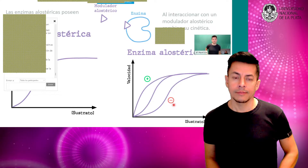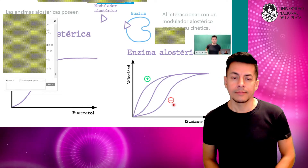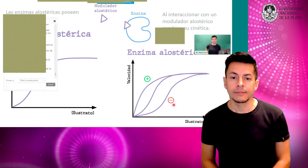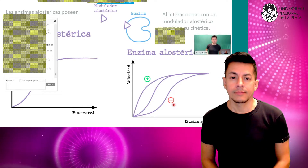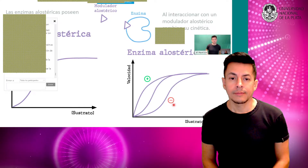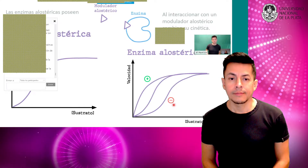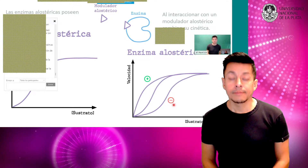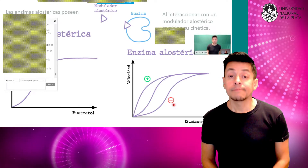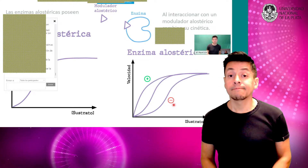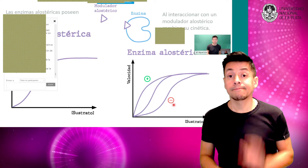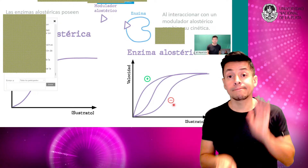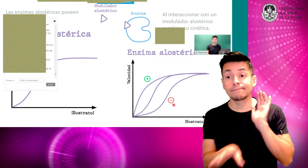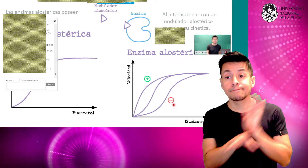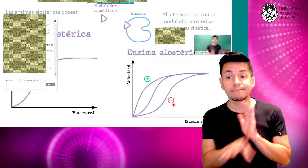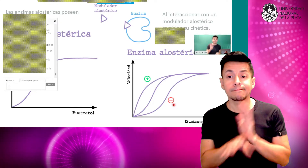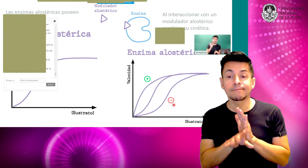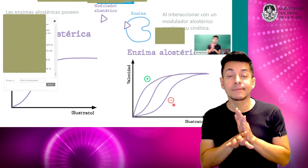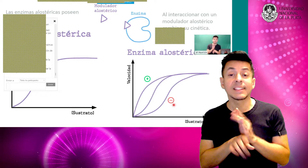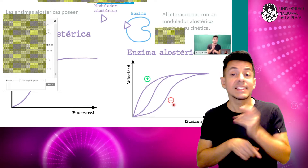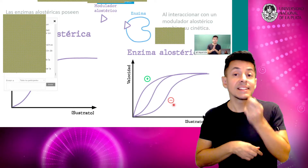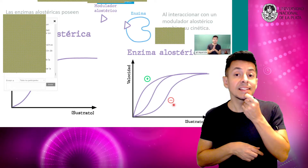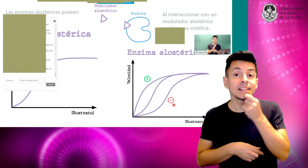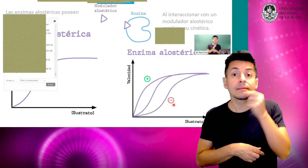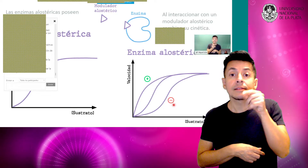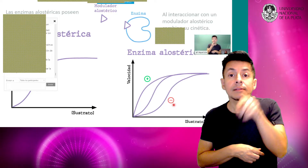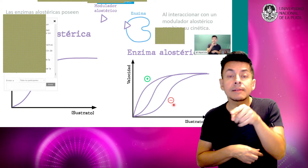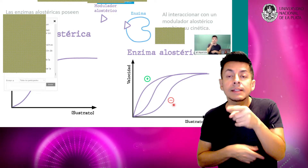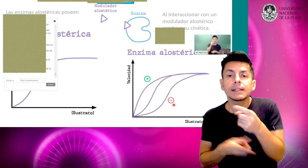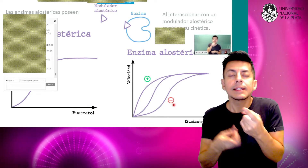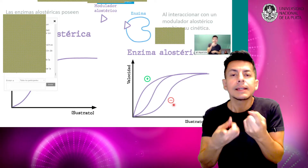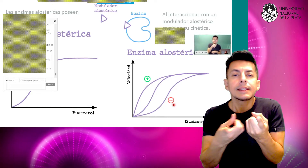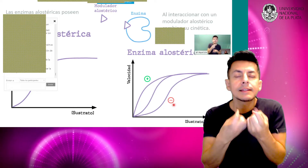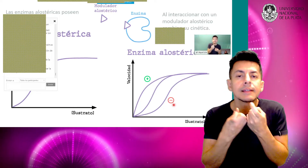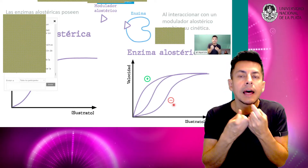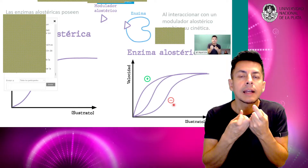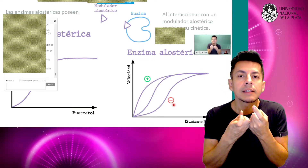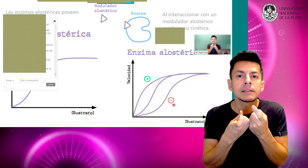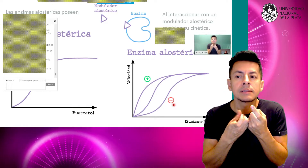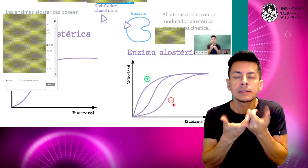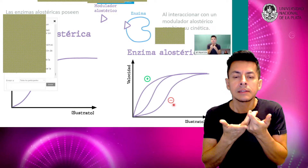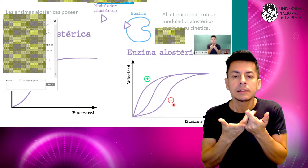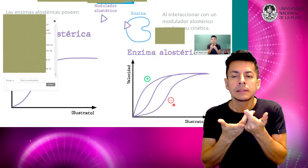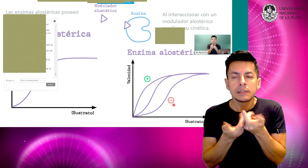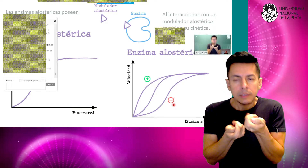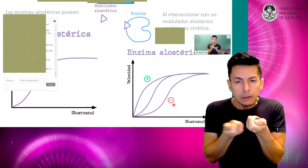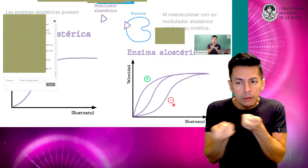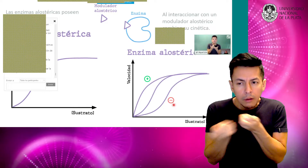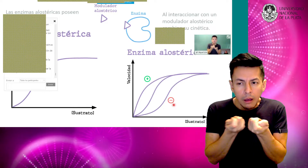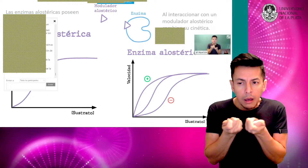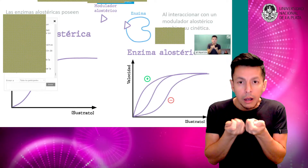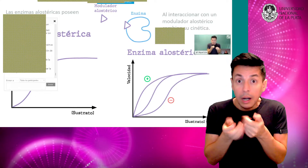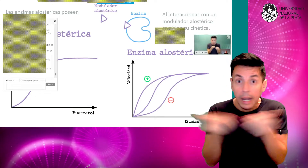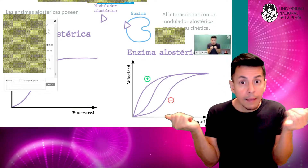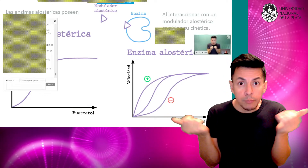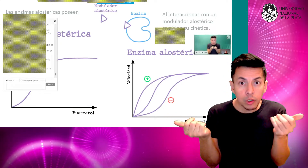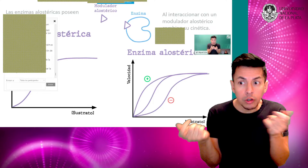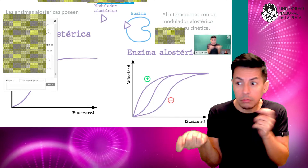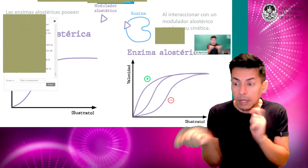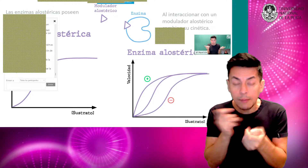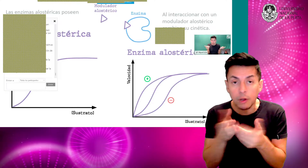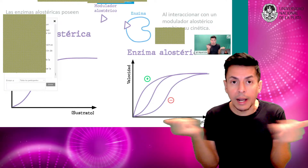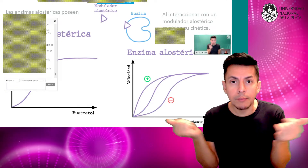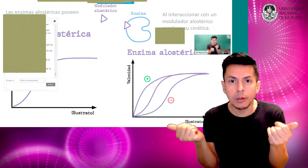Es decir, si necesitamos que una reacción química ocurra con una velocidad importante, seguramente va a haber